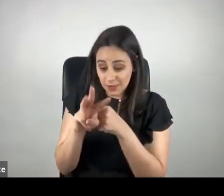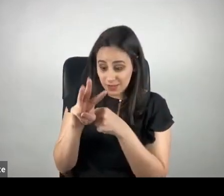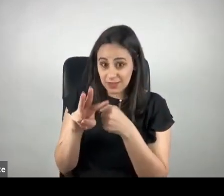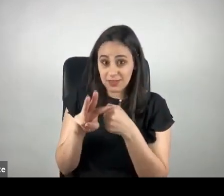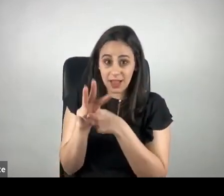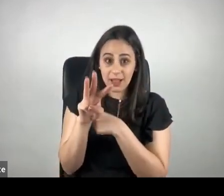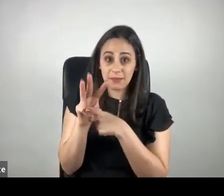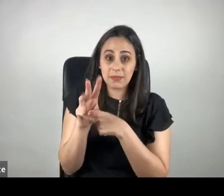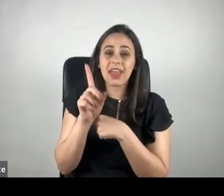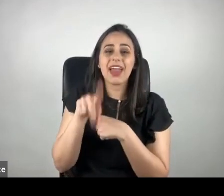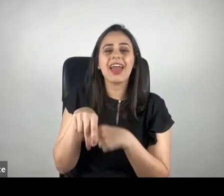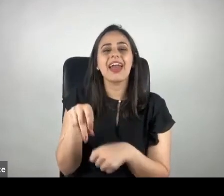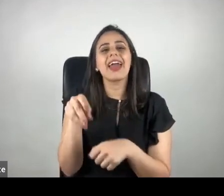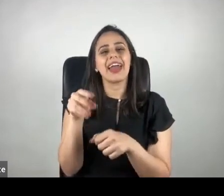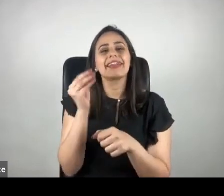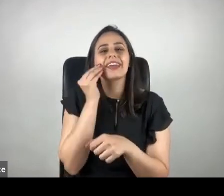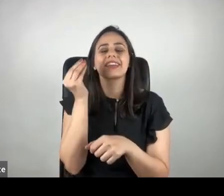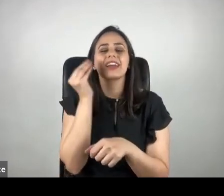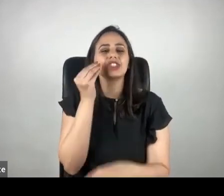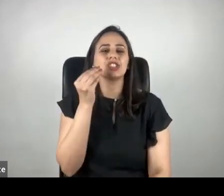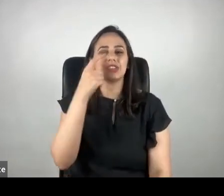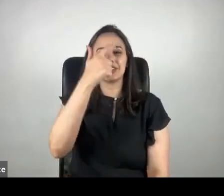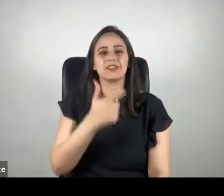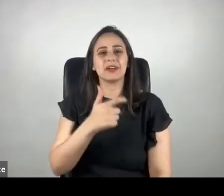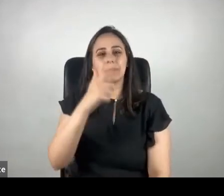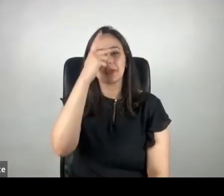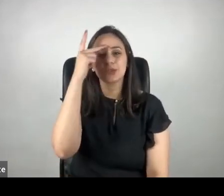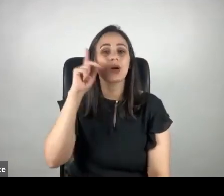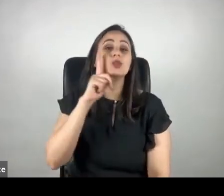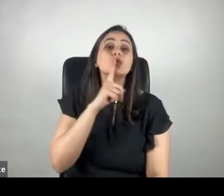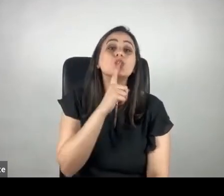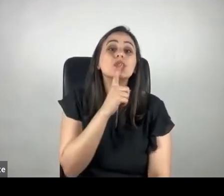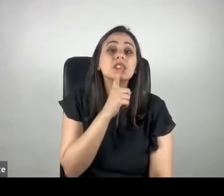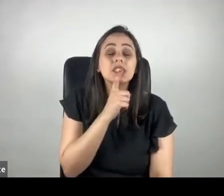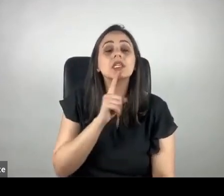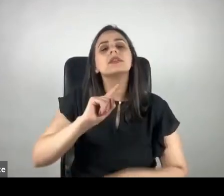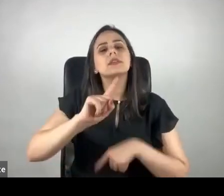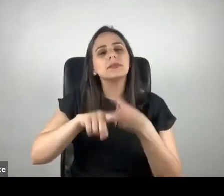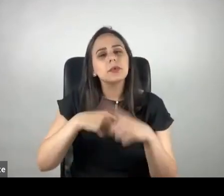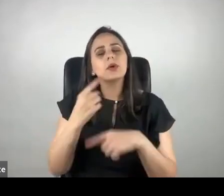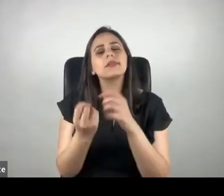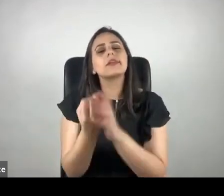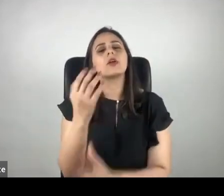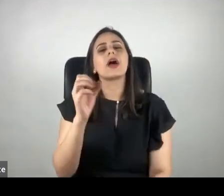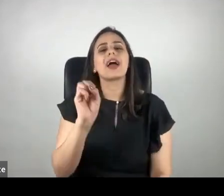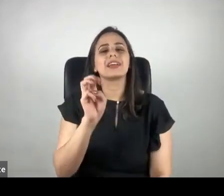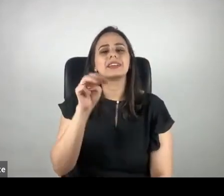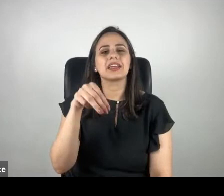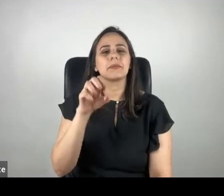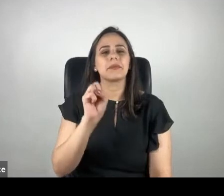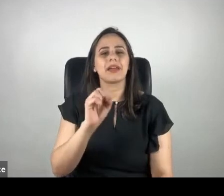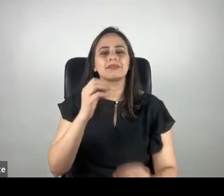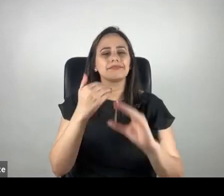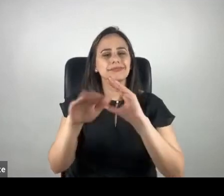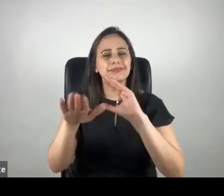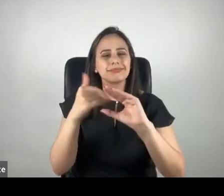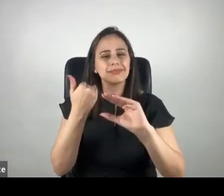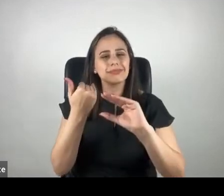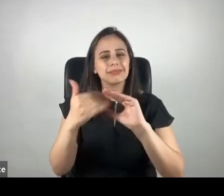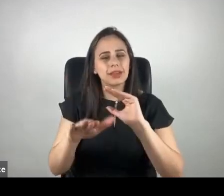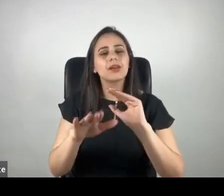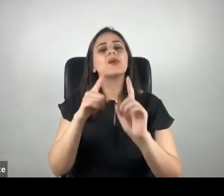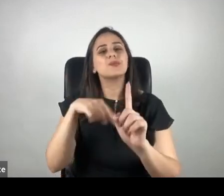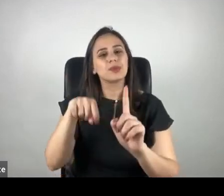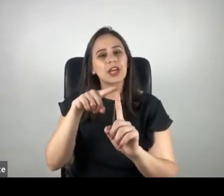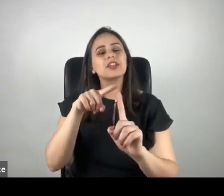foi uma tentativa de um surdo. Aí depois vieram o SMS foi pensado para